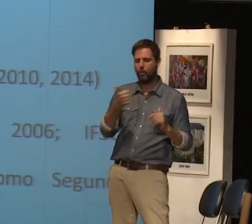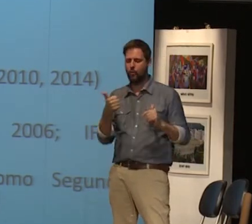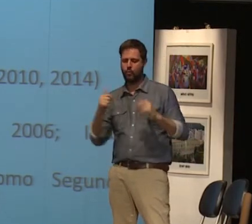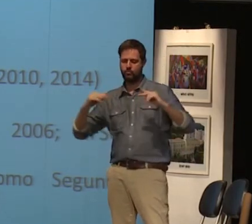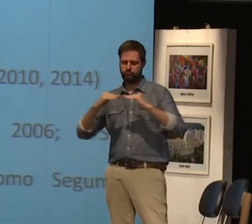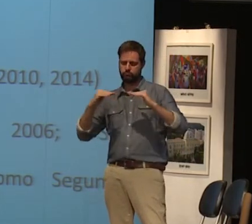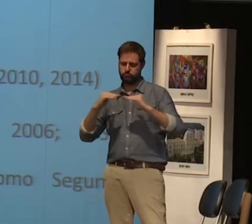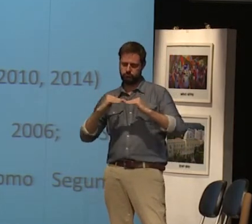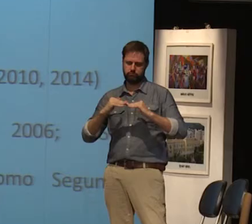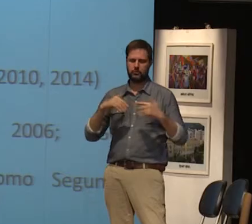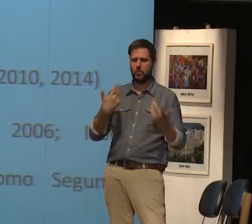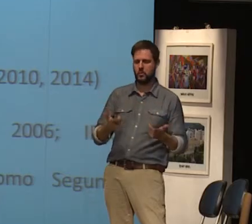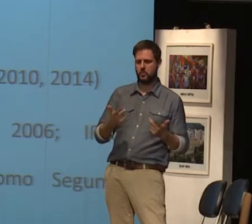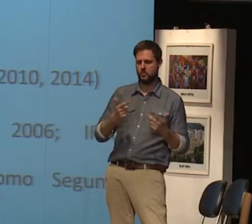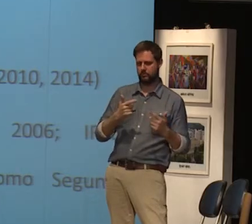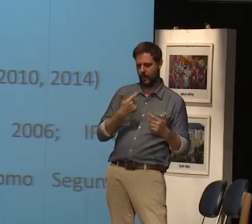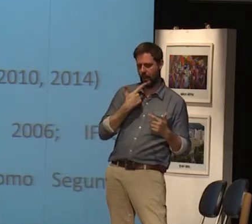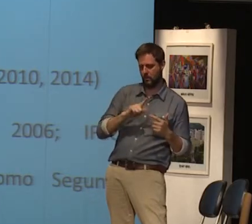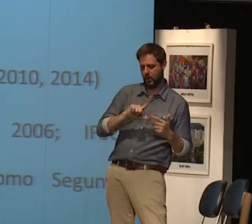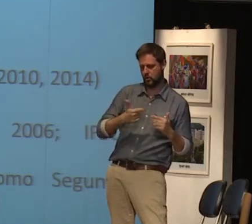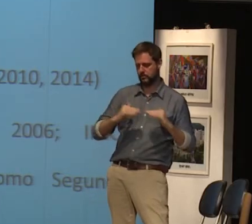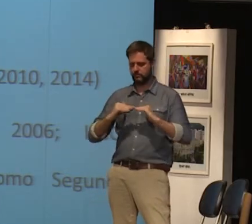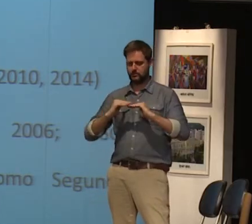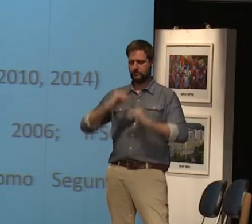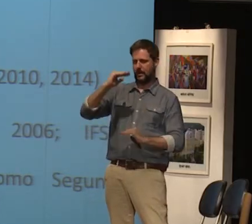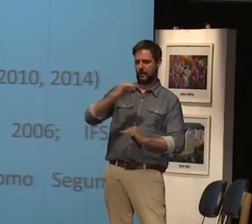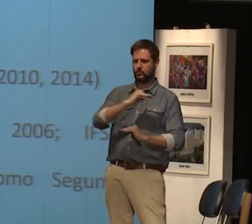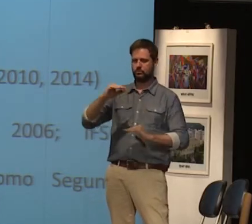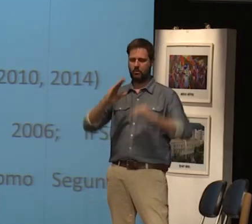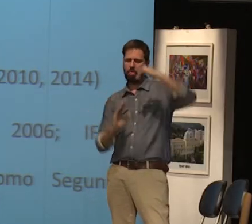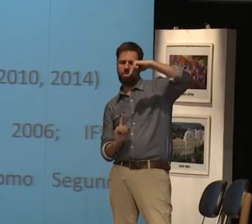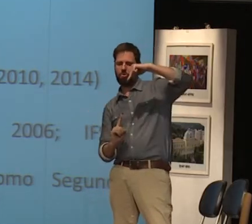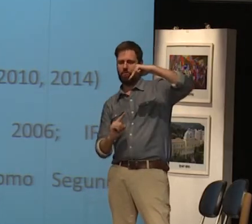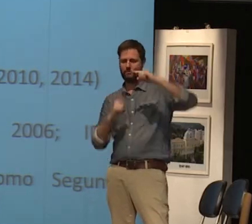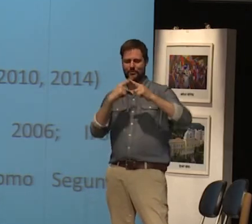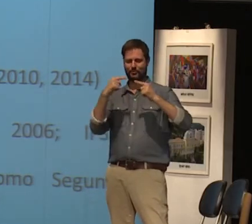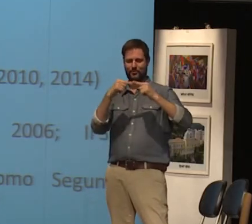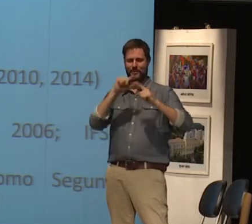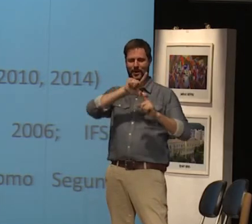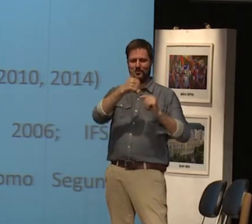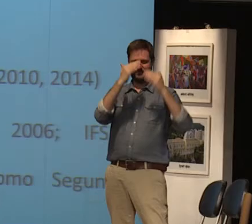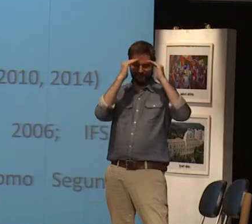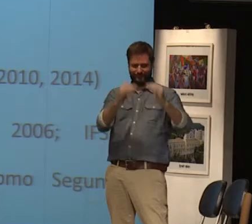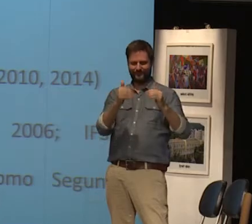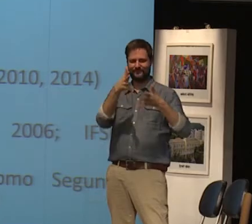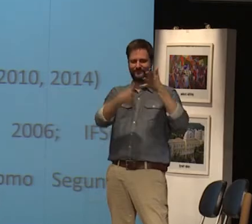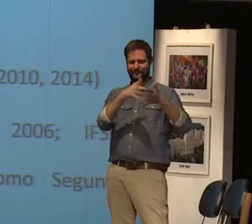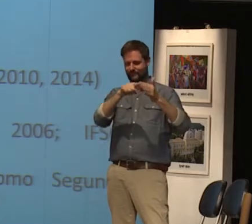Libras não pode substituir o português, e elas têm que ter o mesmo valor de pé de igualdade das línguas, não pode ter uma superior